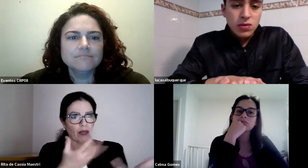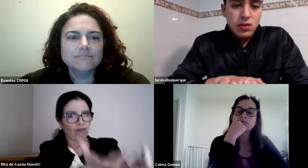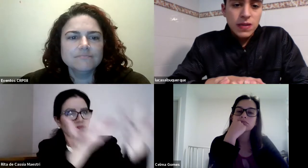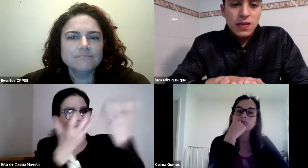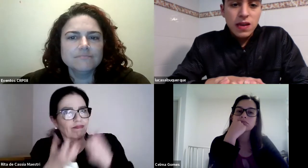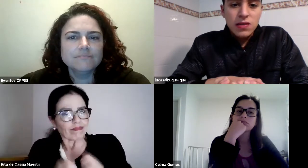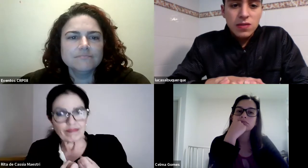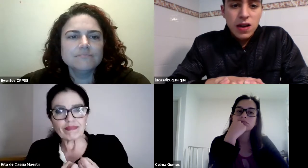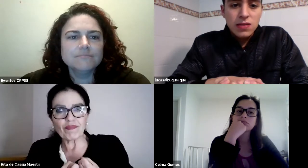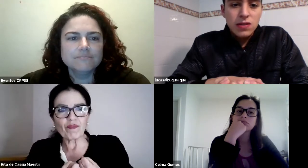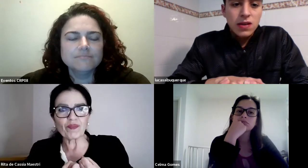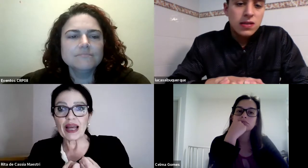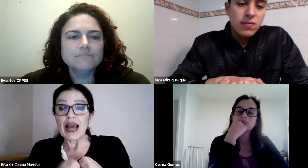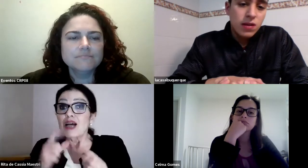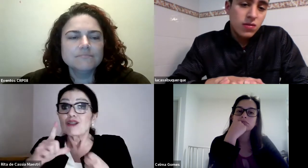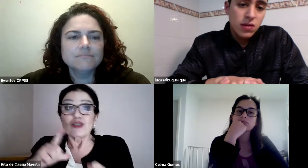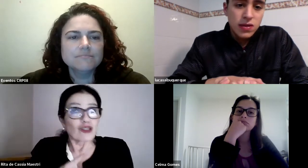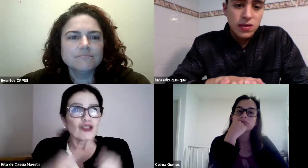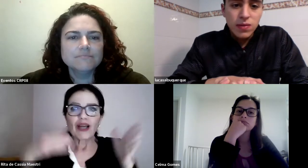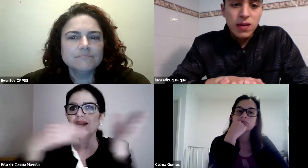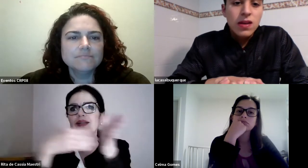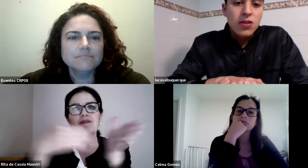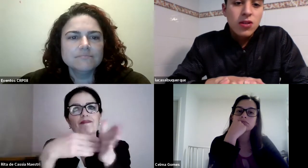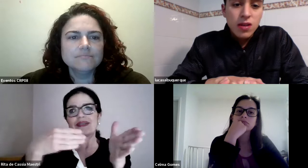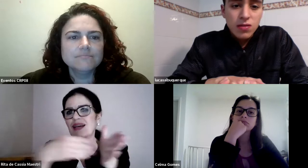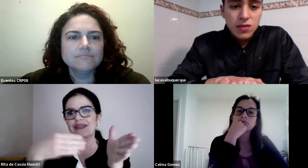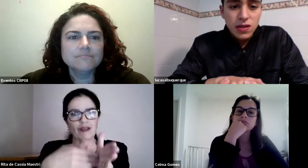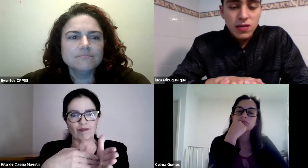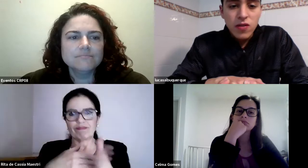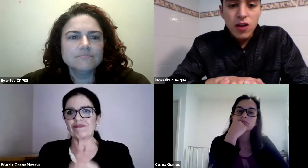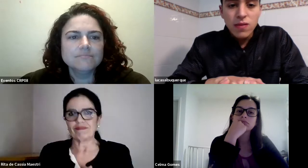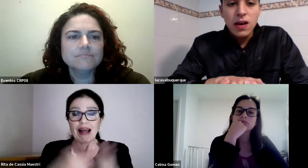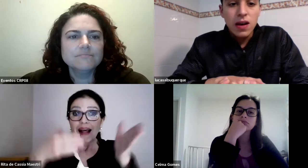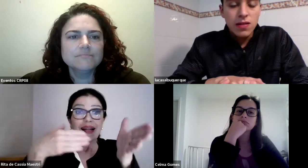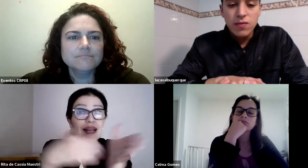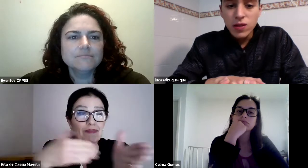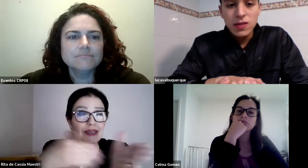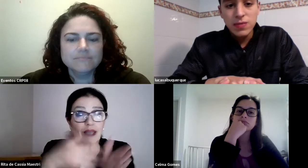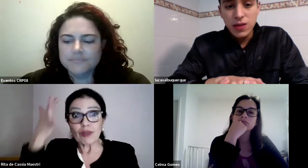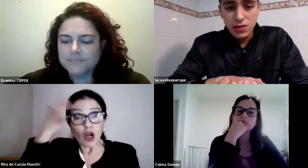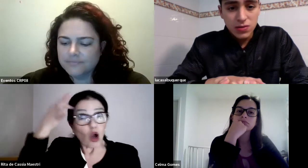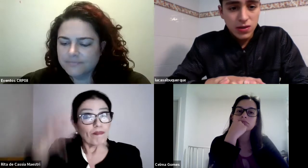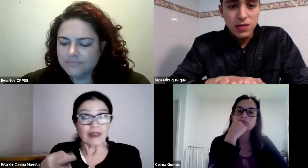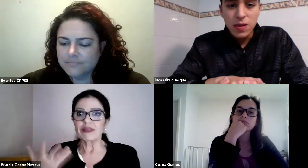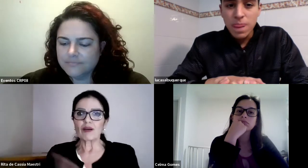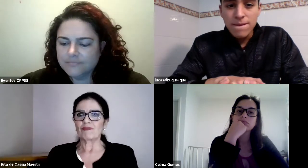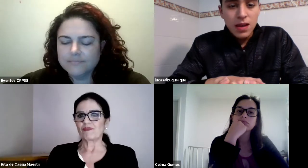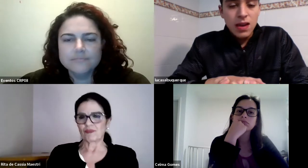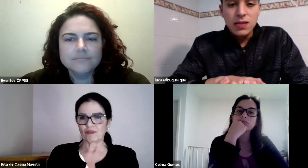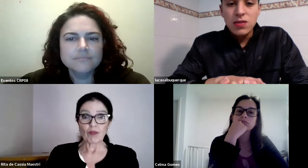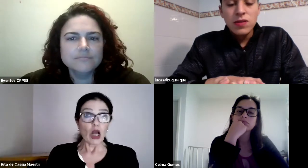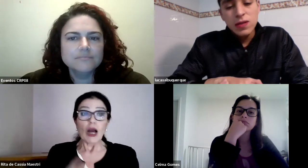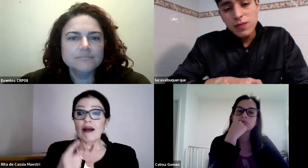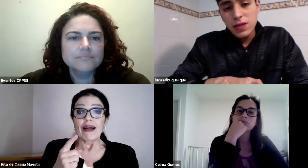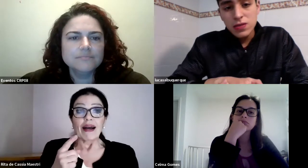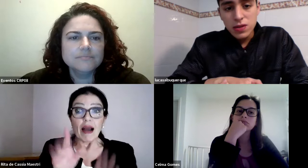todos os pacientes, no caso, que eu recebi, tinham, de certa forma, muitas limitações. Eles